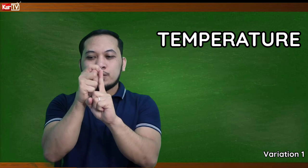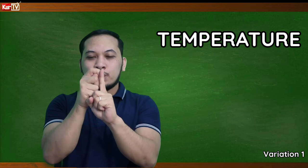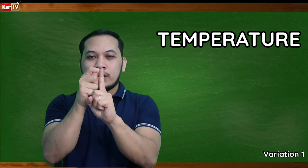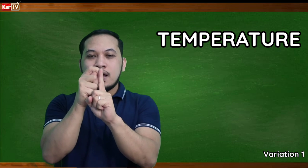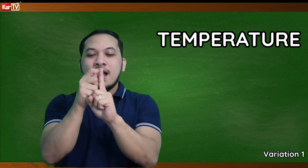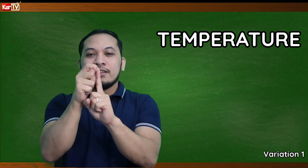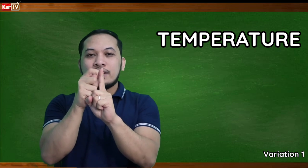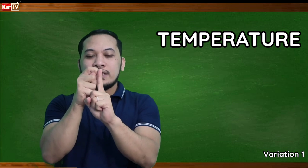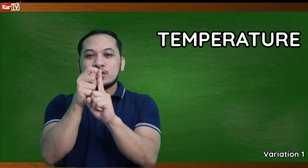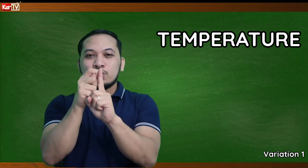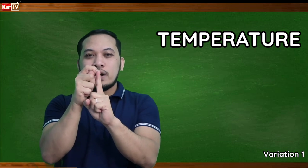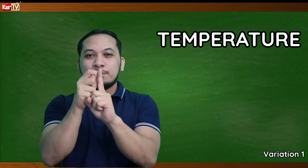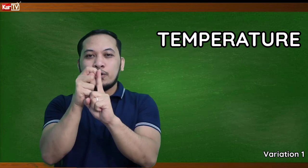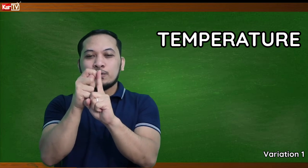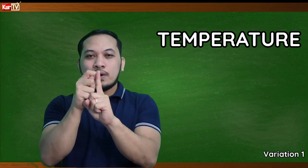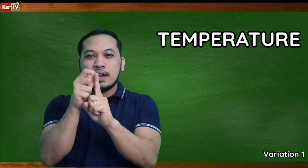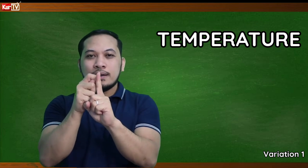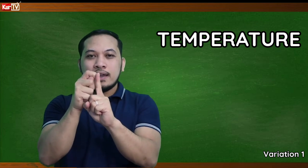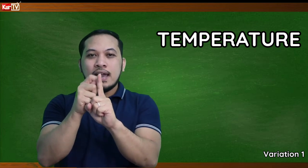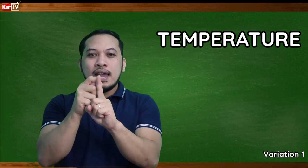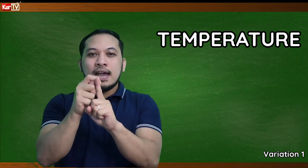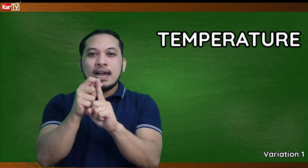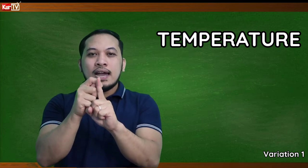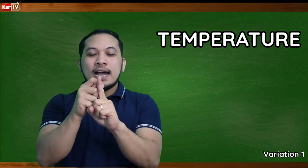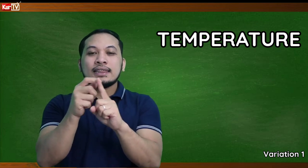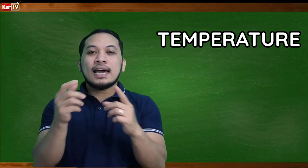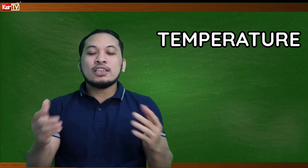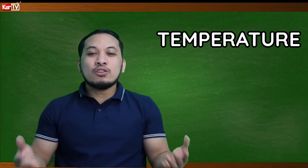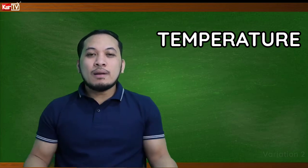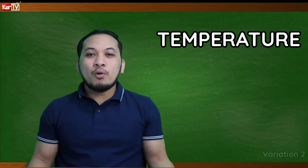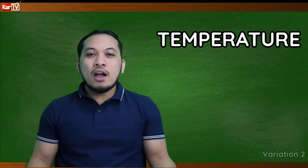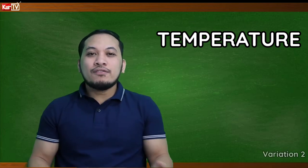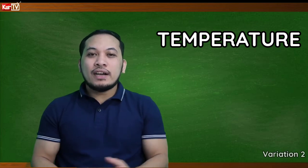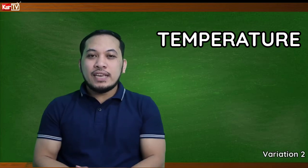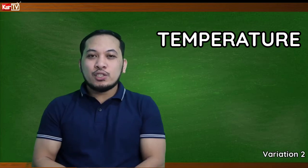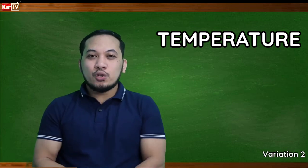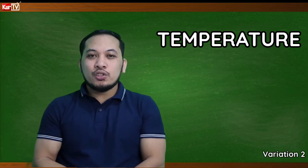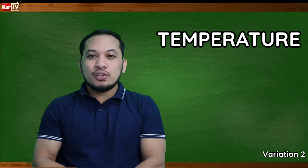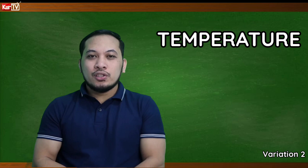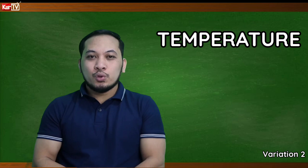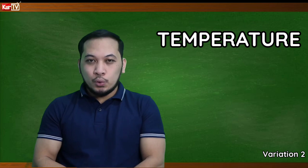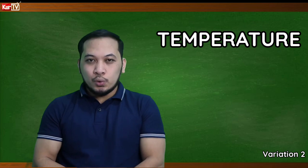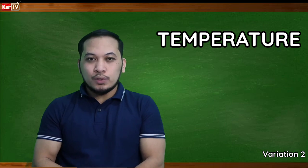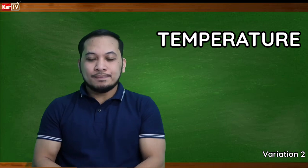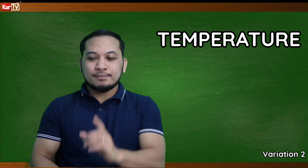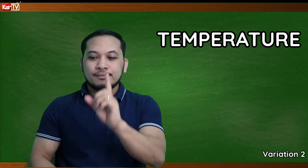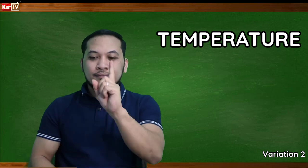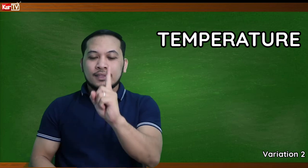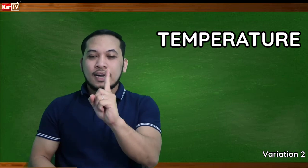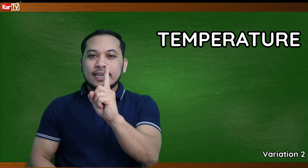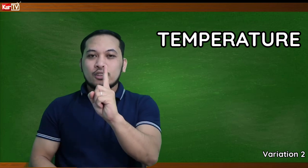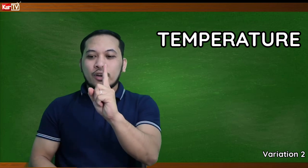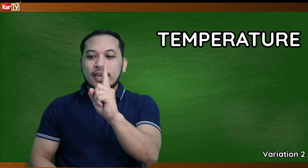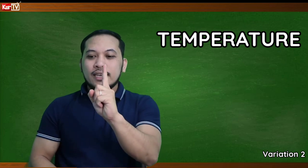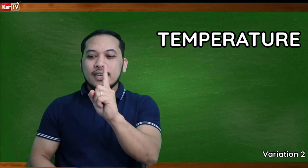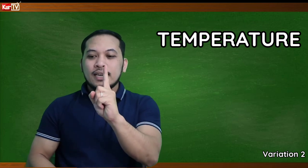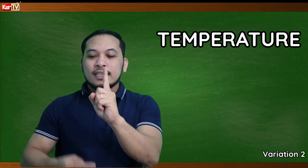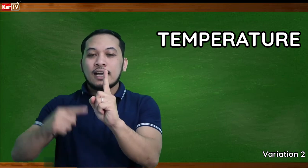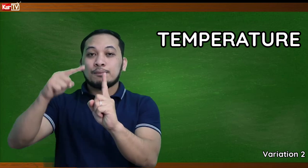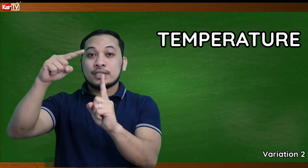temperature. Variation 1 po ito, ah. At narito naman po ang variation 2. Naka ganito rin. Tapos